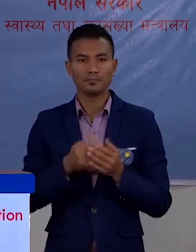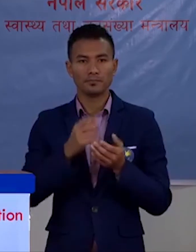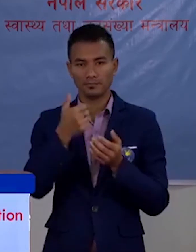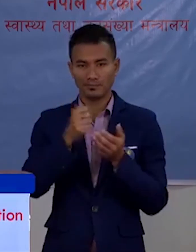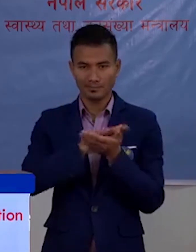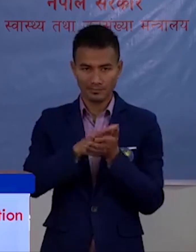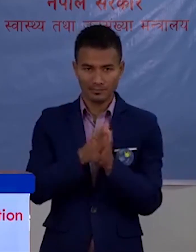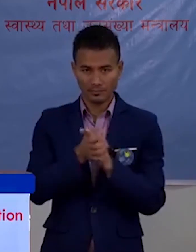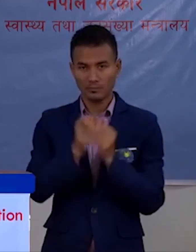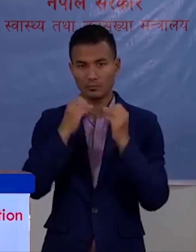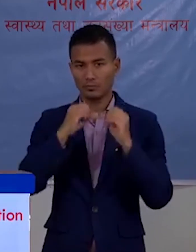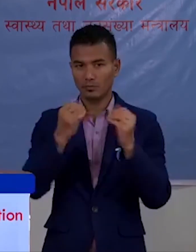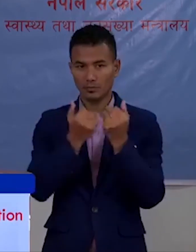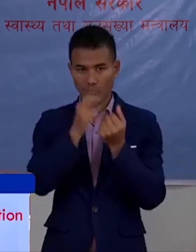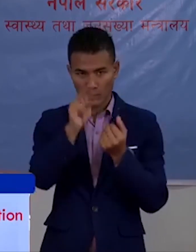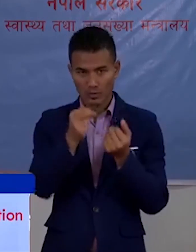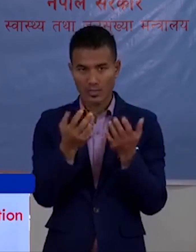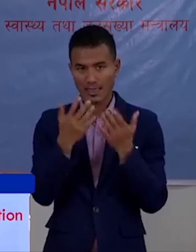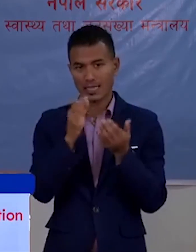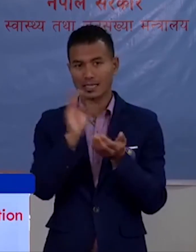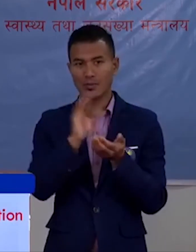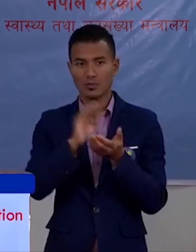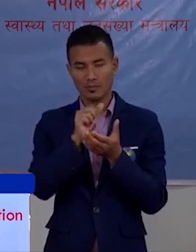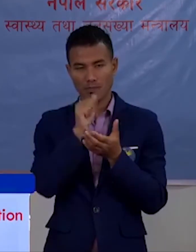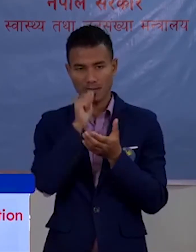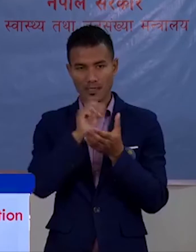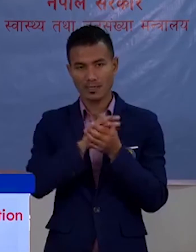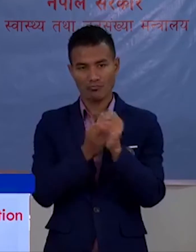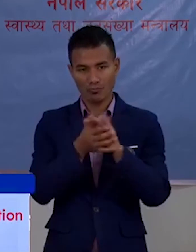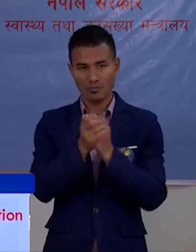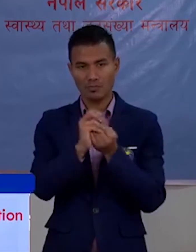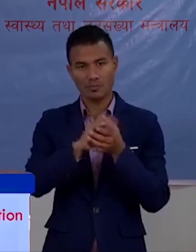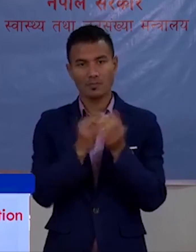सेनिटाइजर प्रयोग गर्ने, हात साबुन पानीले राम्रोसँग धुने,